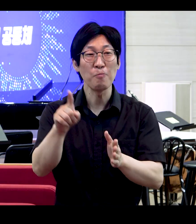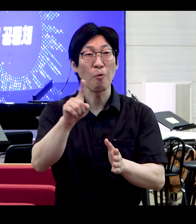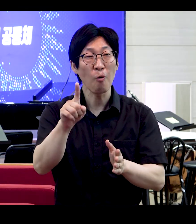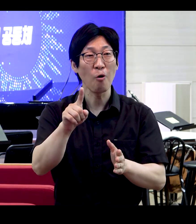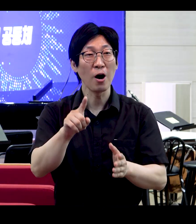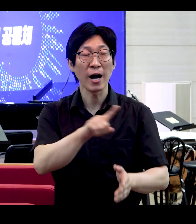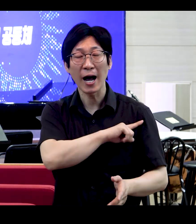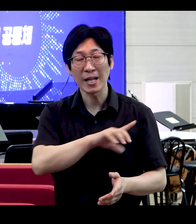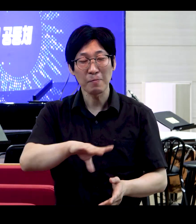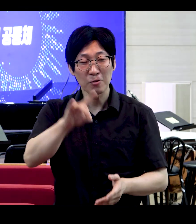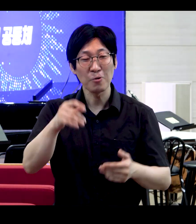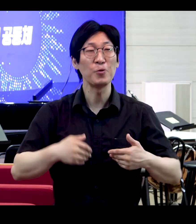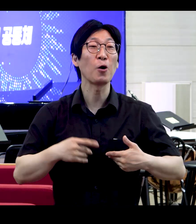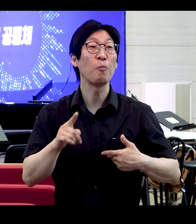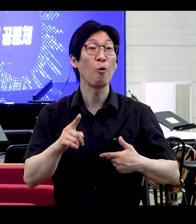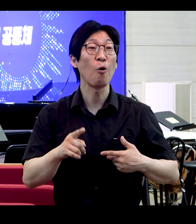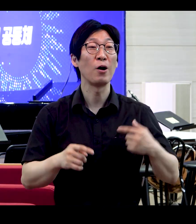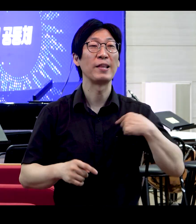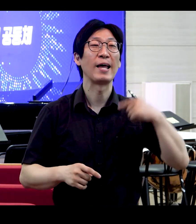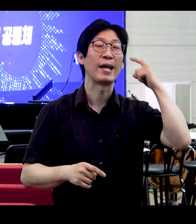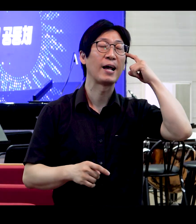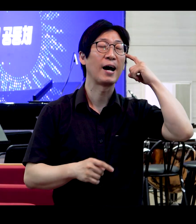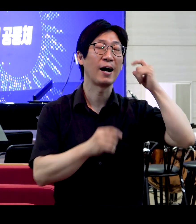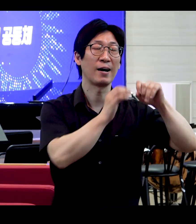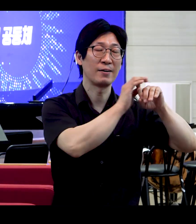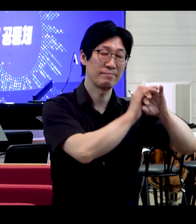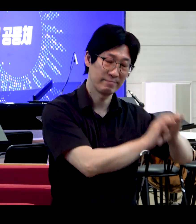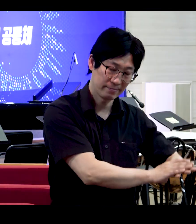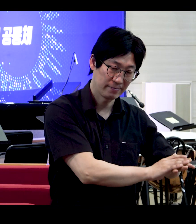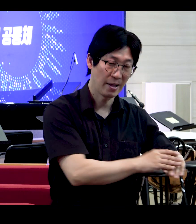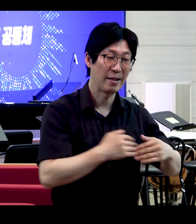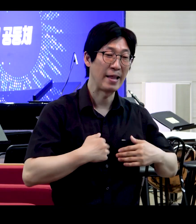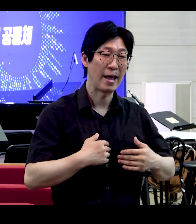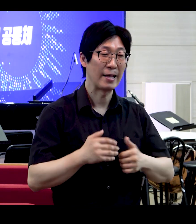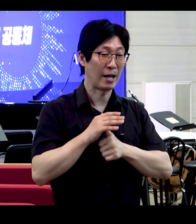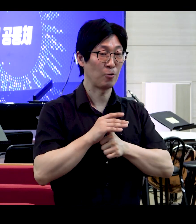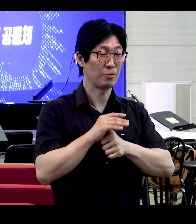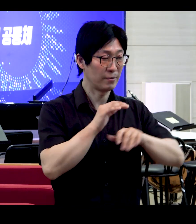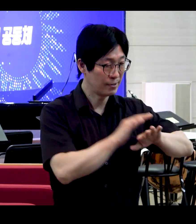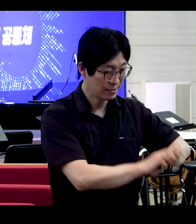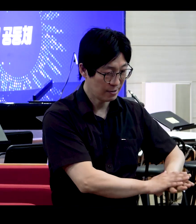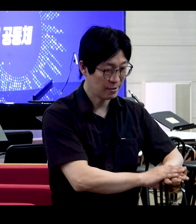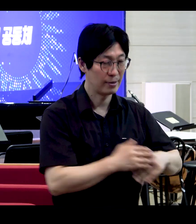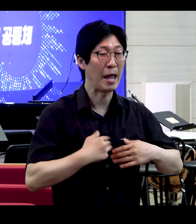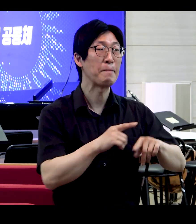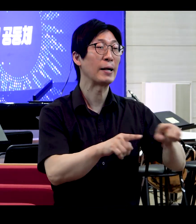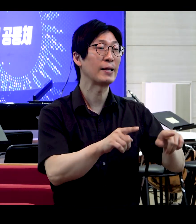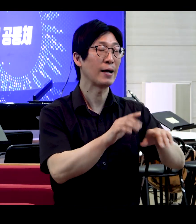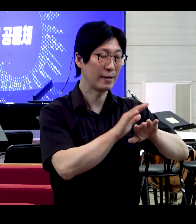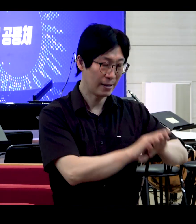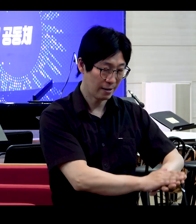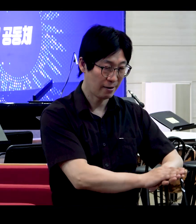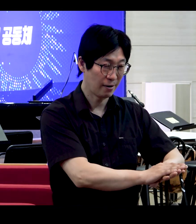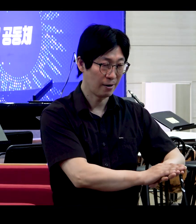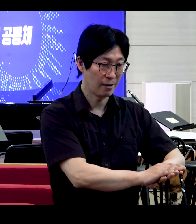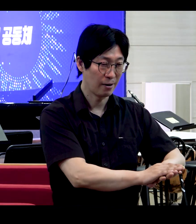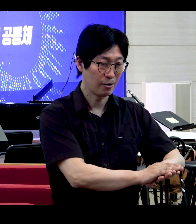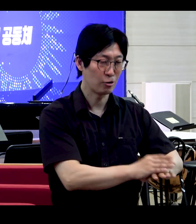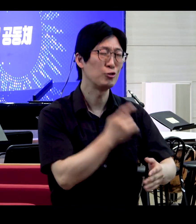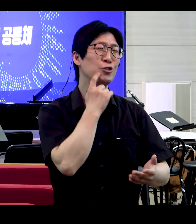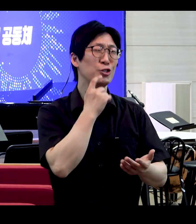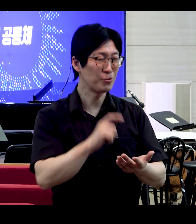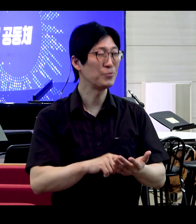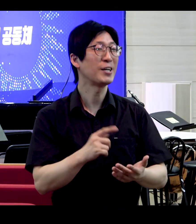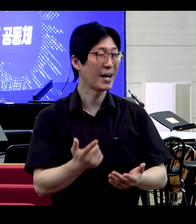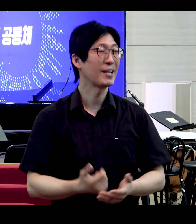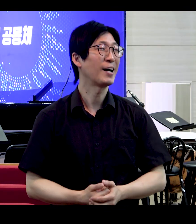뭐냐? 내 생각 내려놔야 돼요. 내 판단 내려놔야 돼요. 내 자아 내려놔야 돼요. 그러니까 이게 어려운